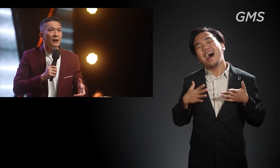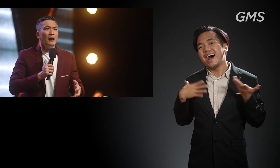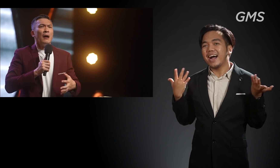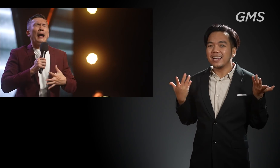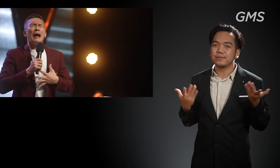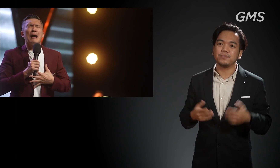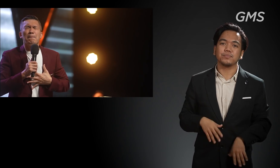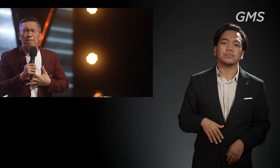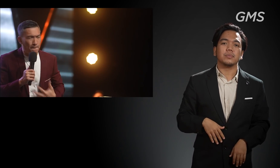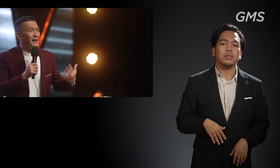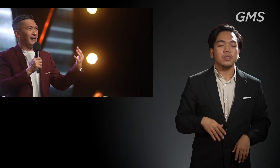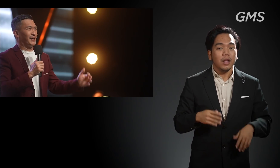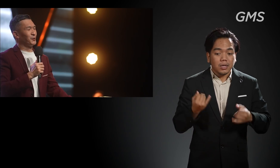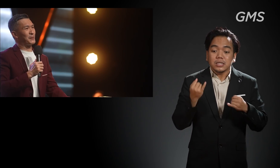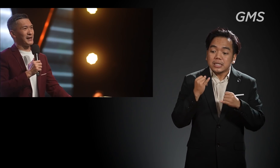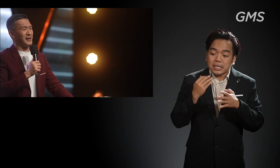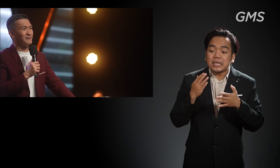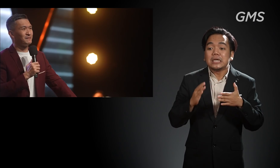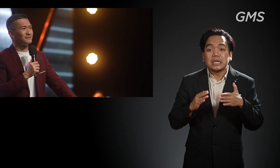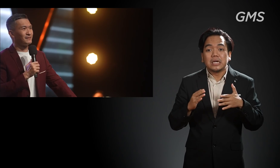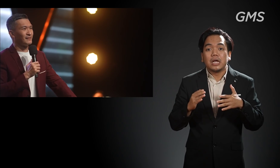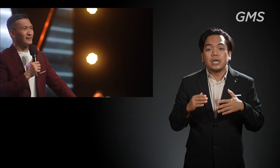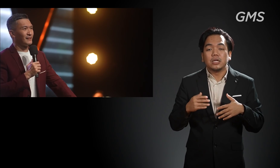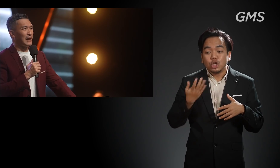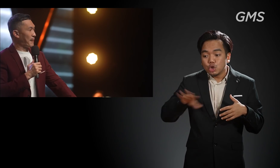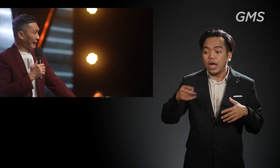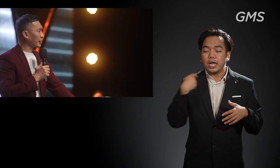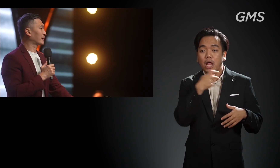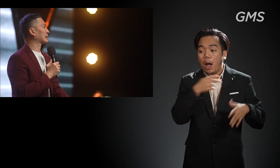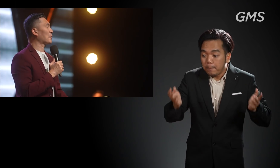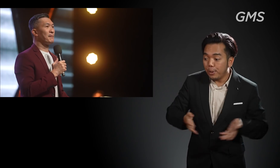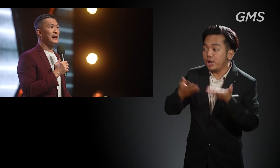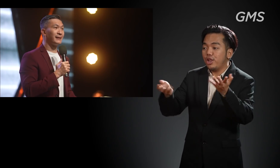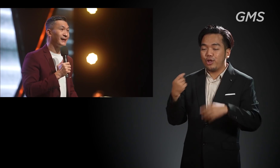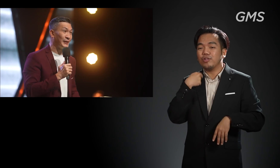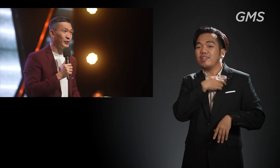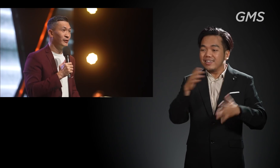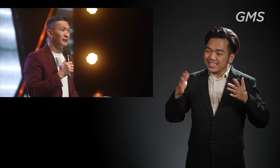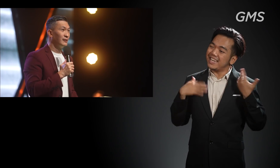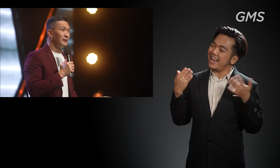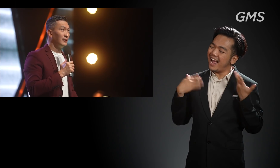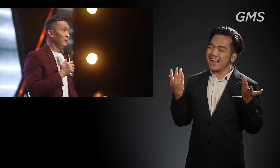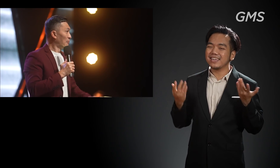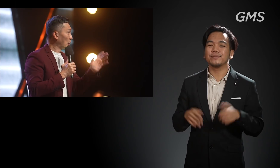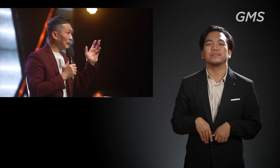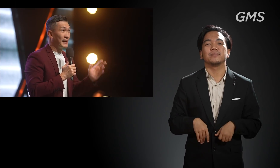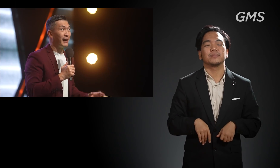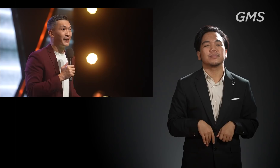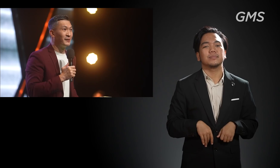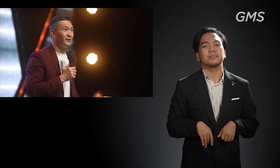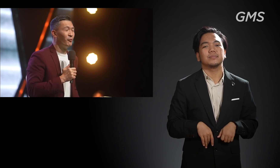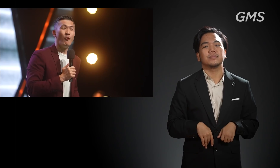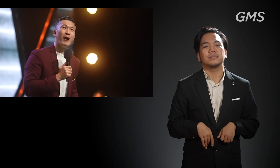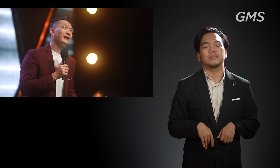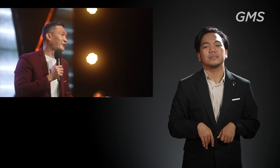berikan, happy luar biasa. Apalagi kalau kita tahu pemberian kita itu membuat